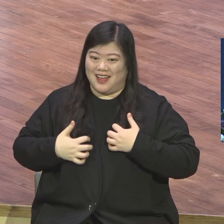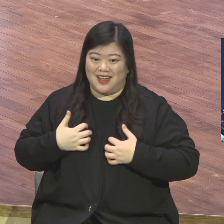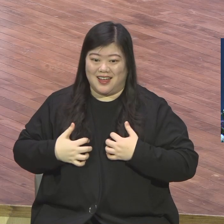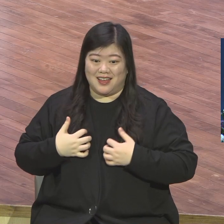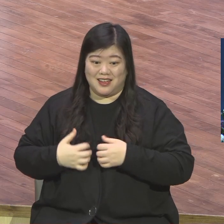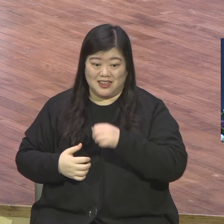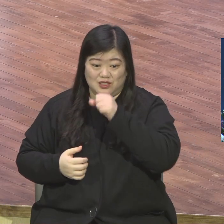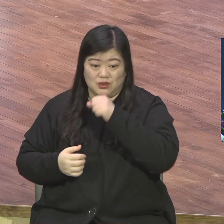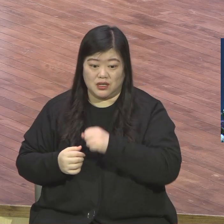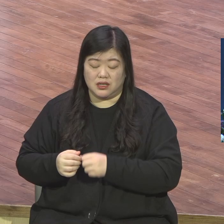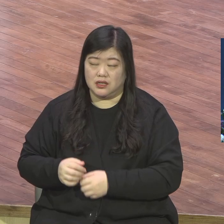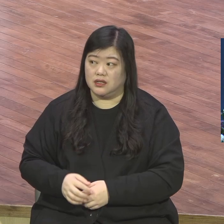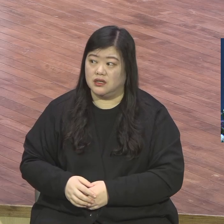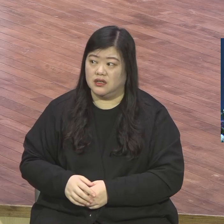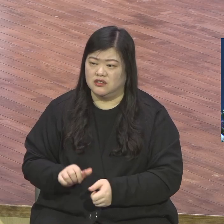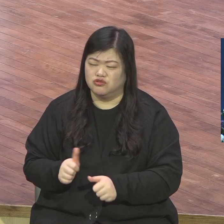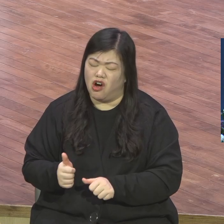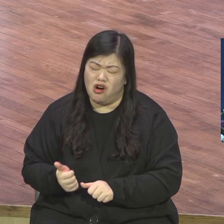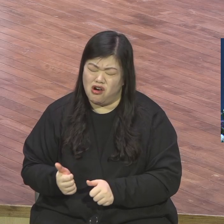부활하셨다.